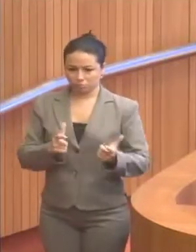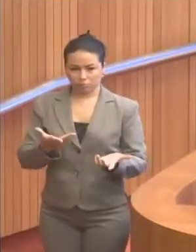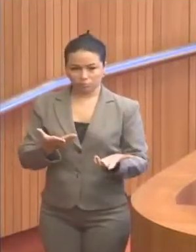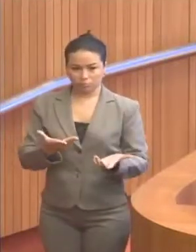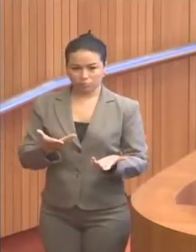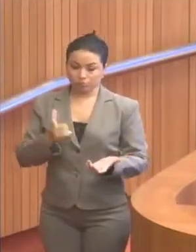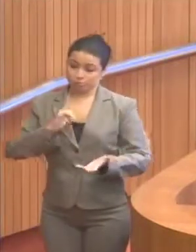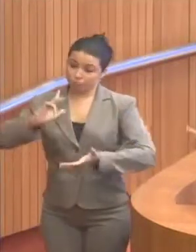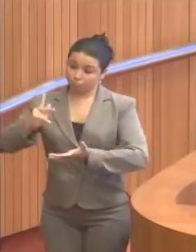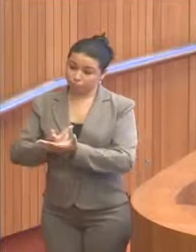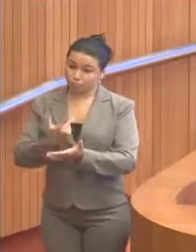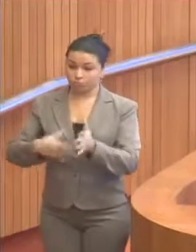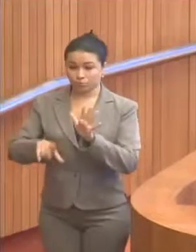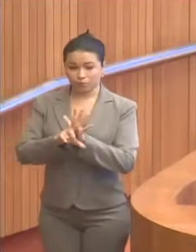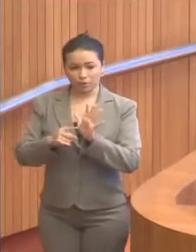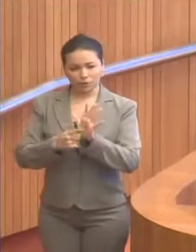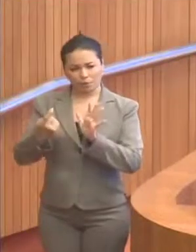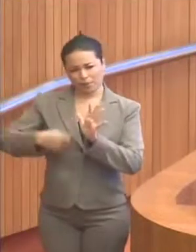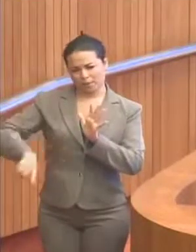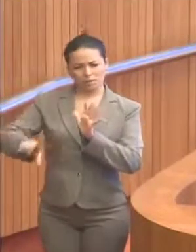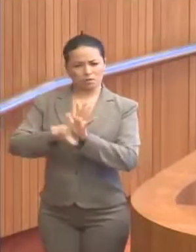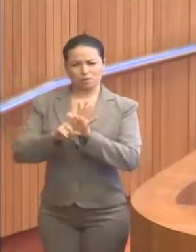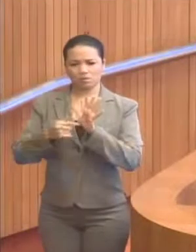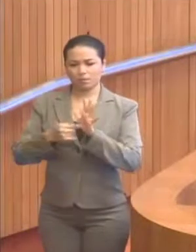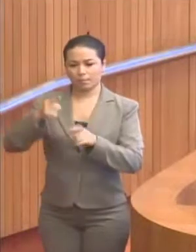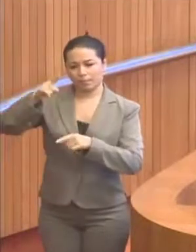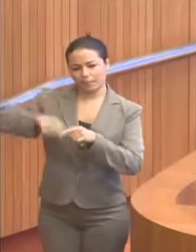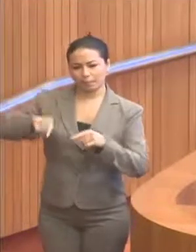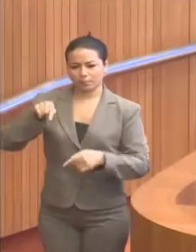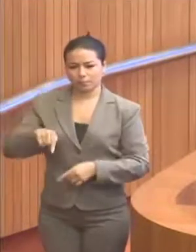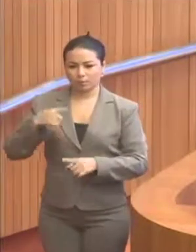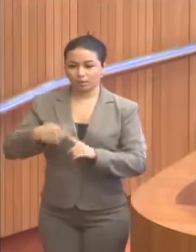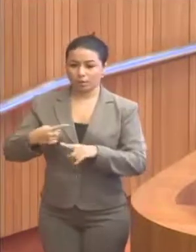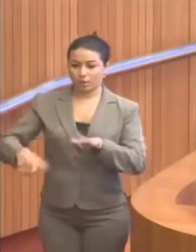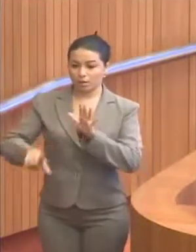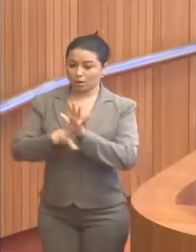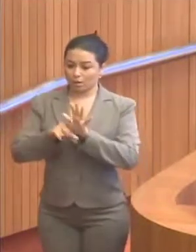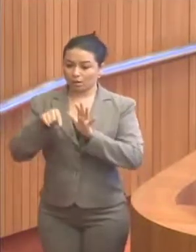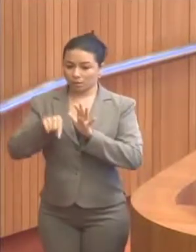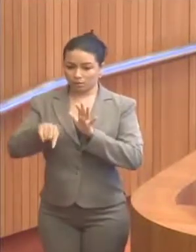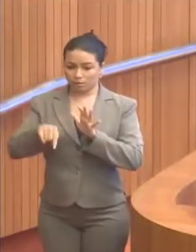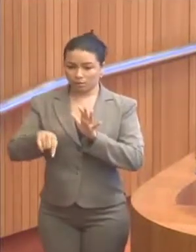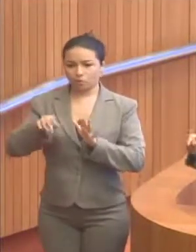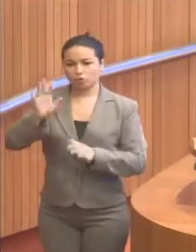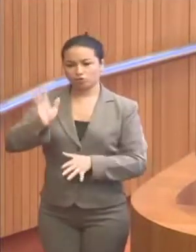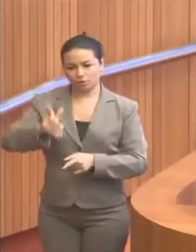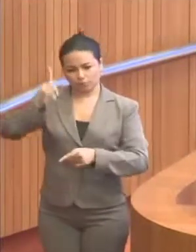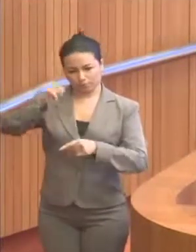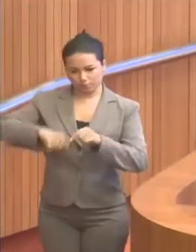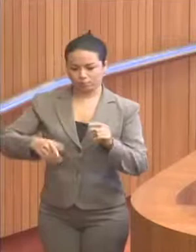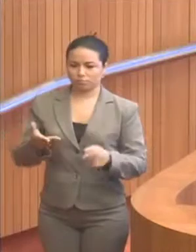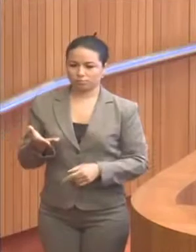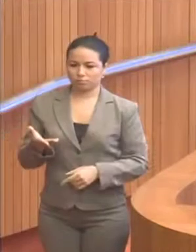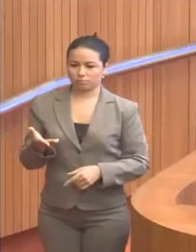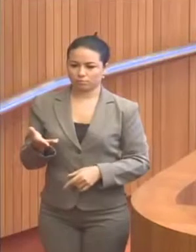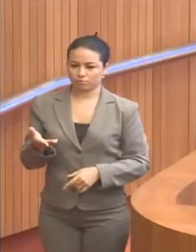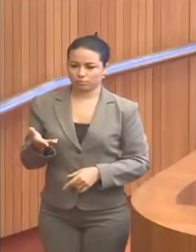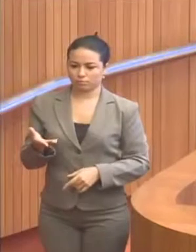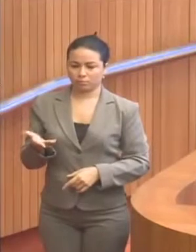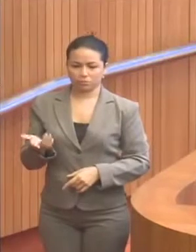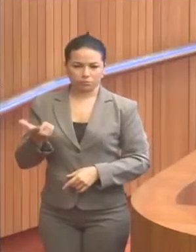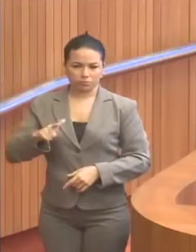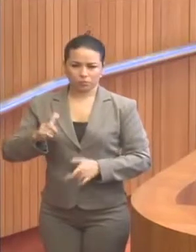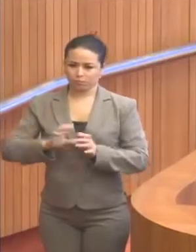E fere a lei de trânsito, não precisa nem de lei para proibir isso, porque a lei de trânsito já proíbe,